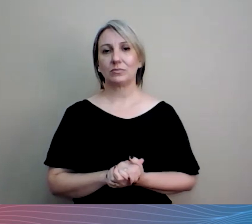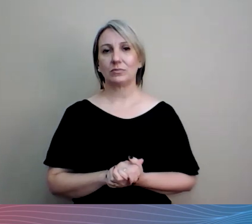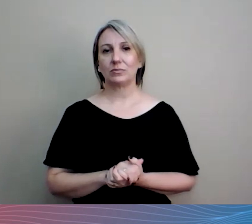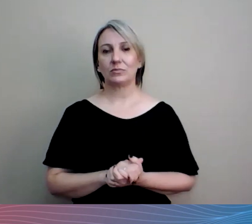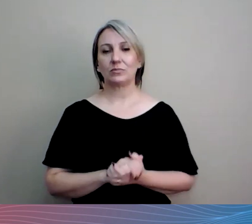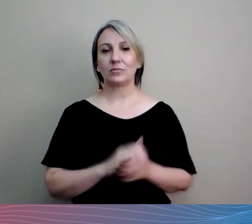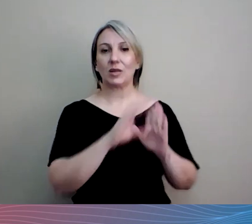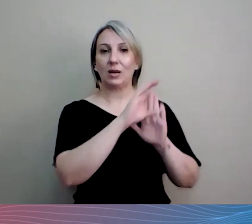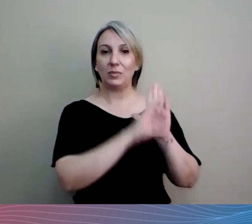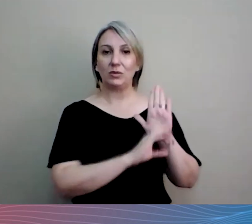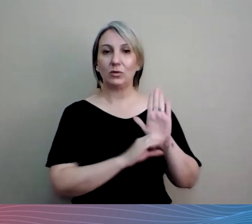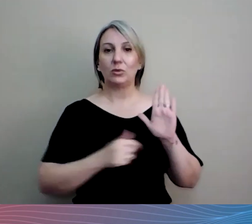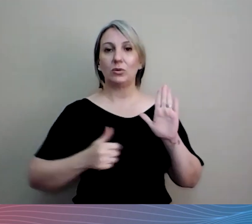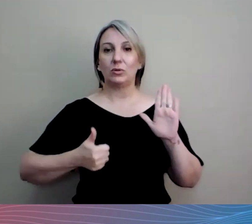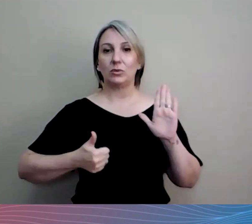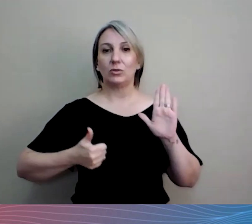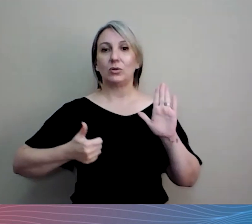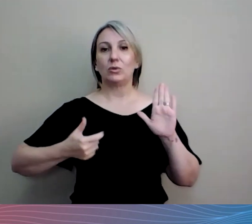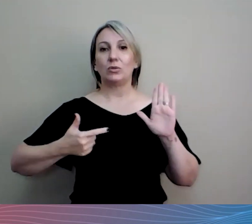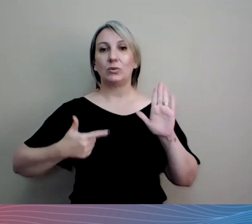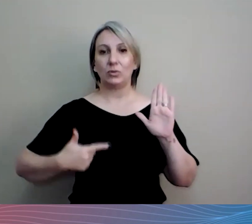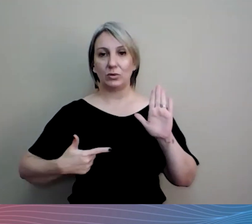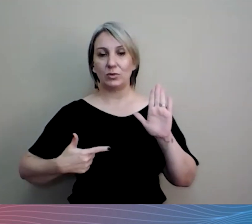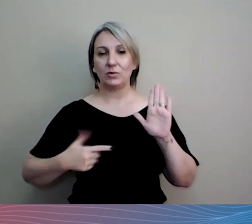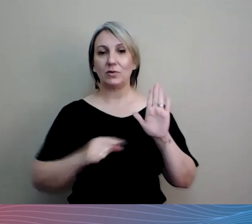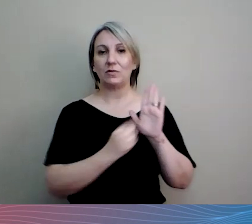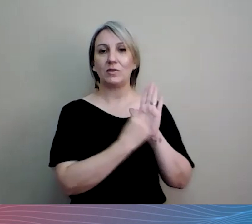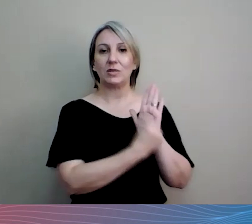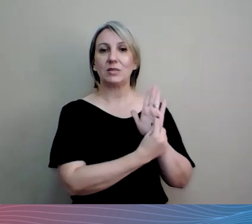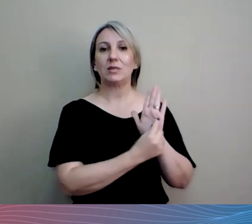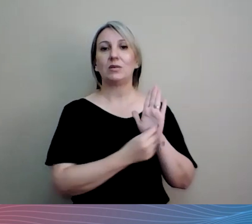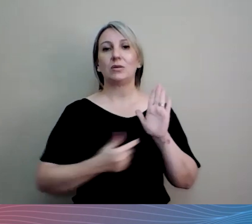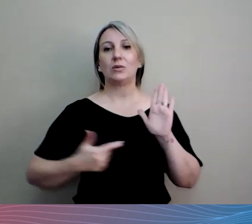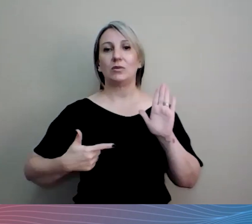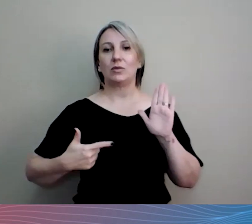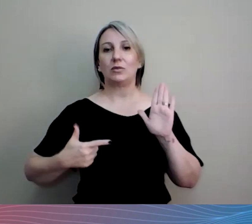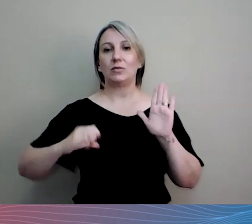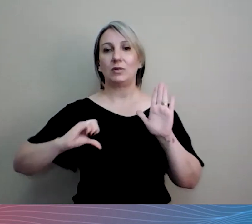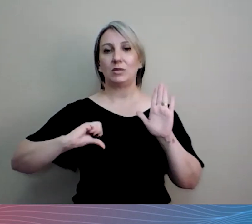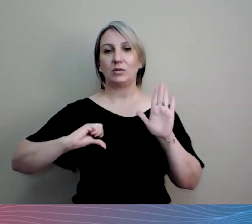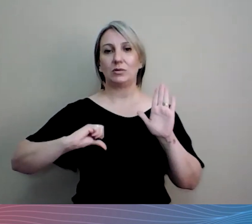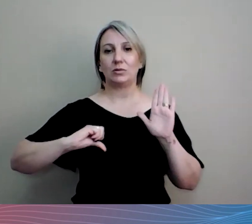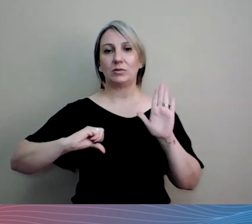capítulo 12, né? Capítulo 12, versículo 29. Ó Senhor Jesus.